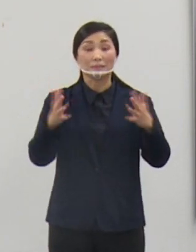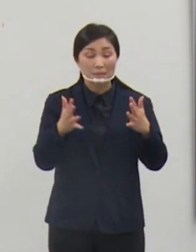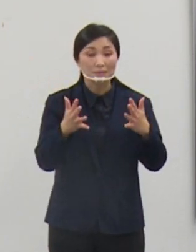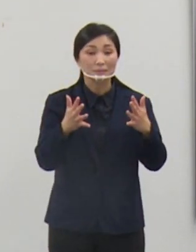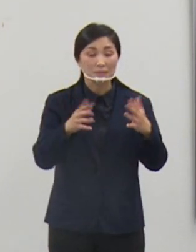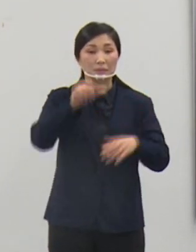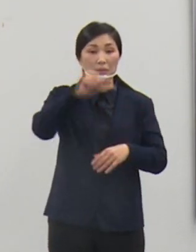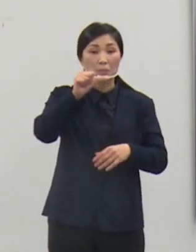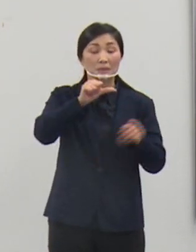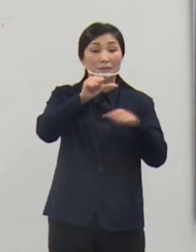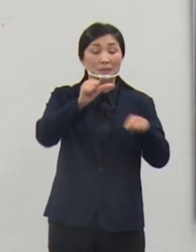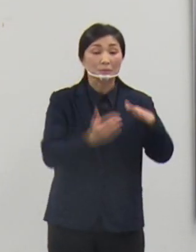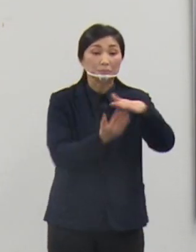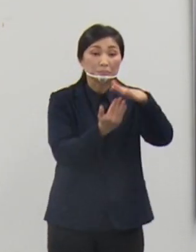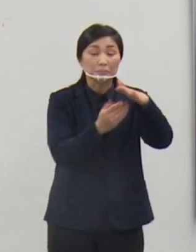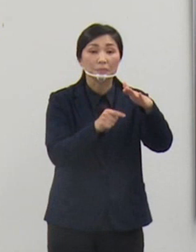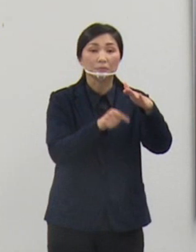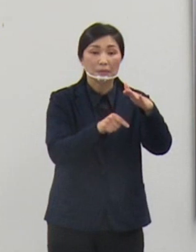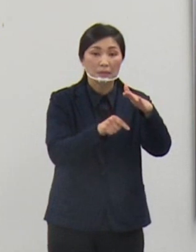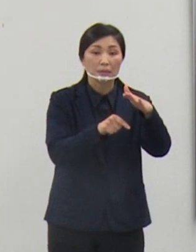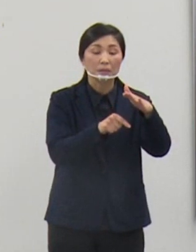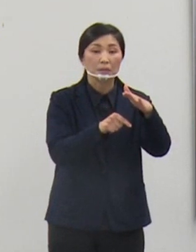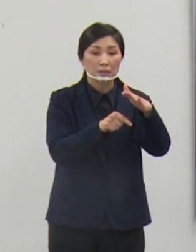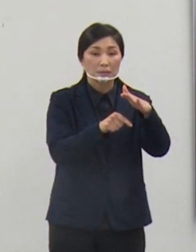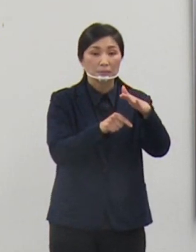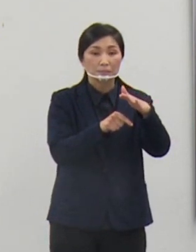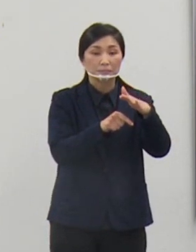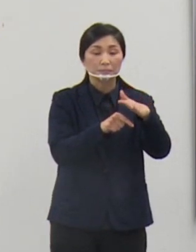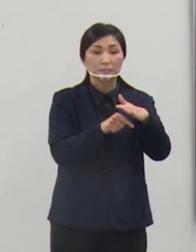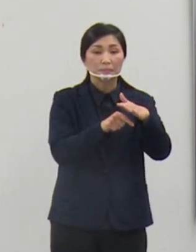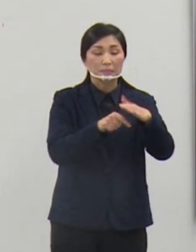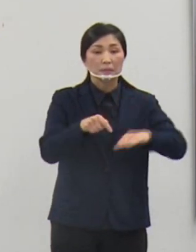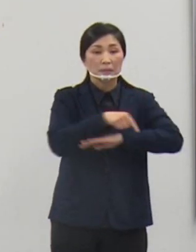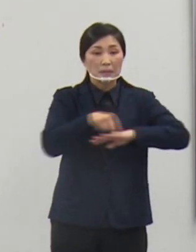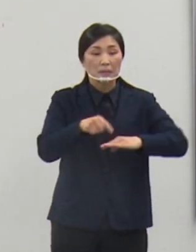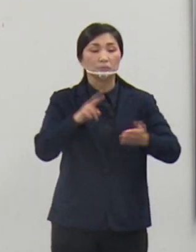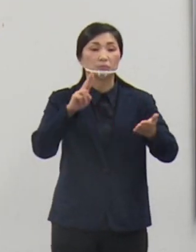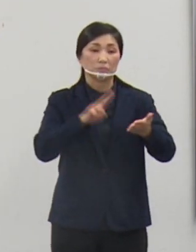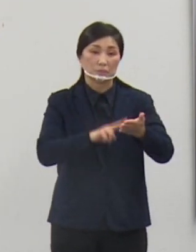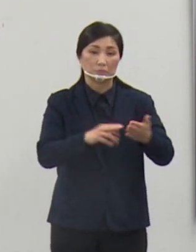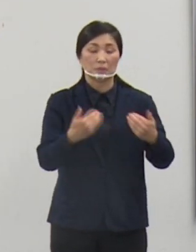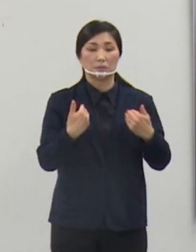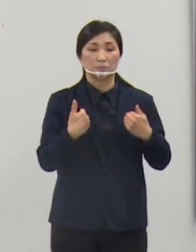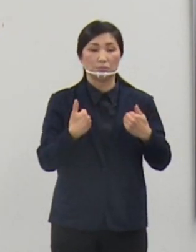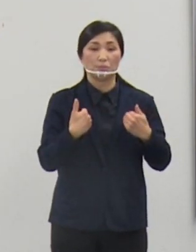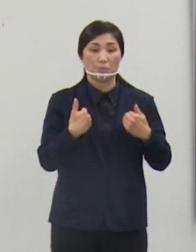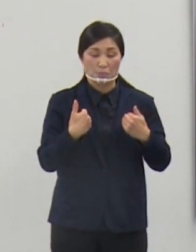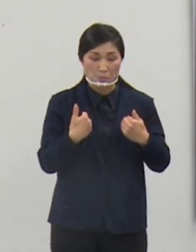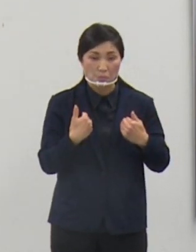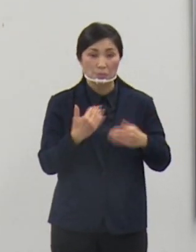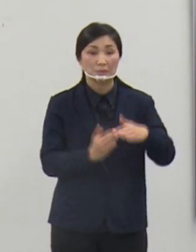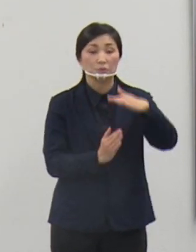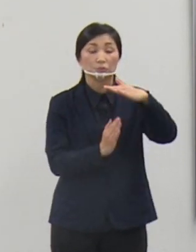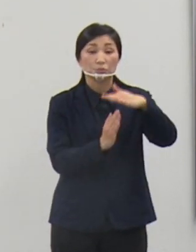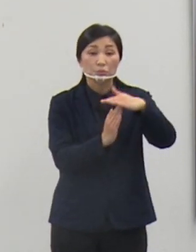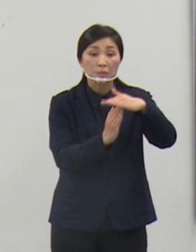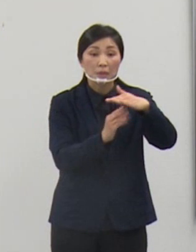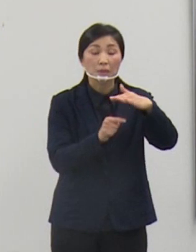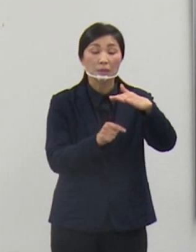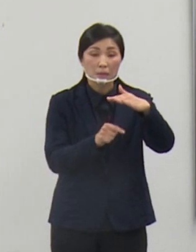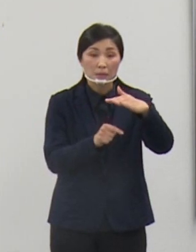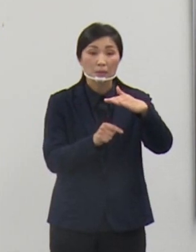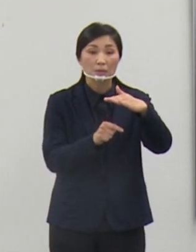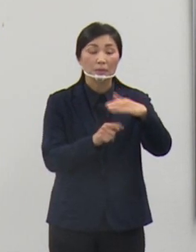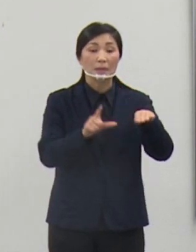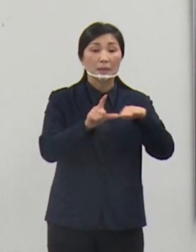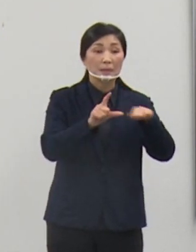ントについては感染防止安全計画を策定していただき、人数上限は 平時レ